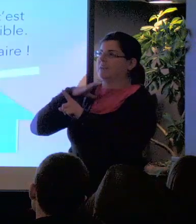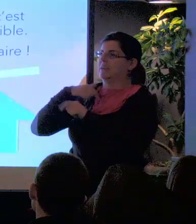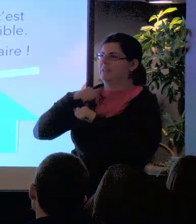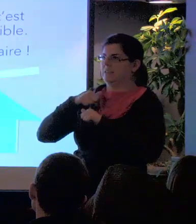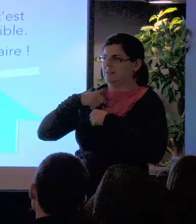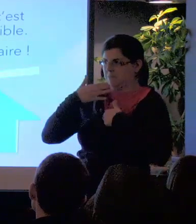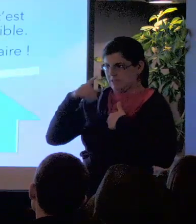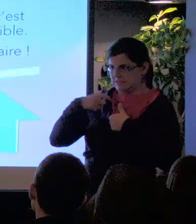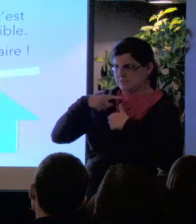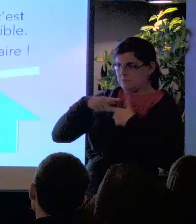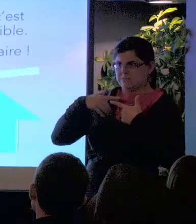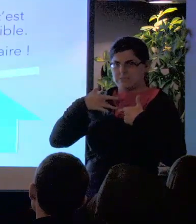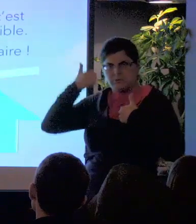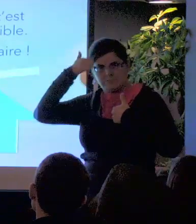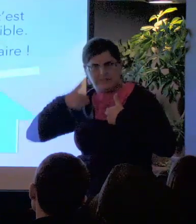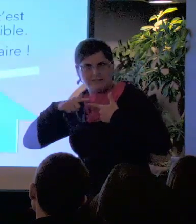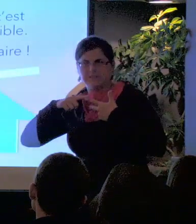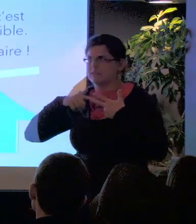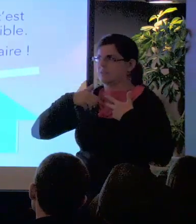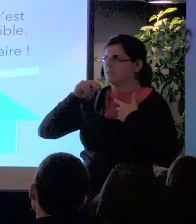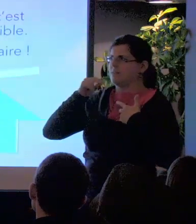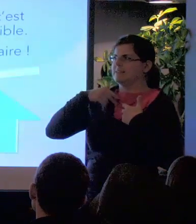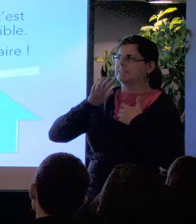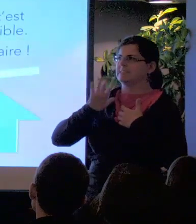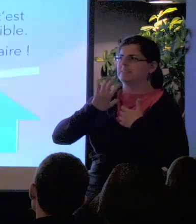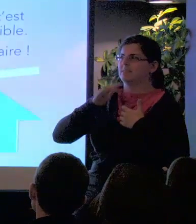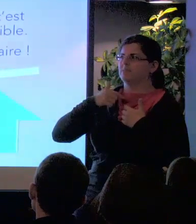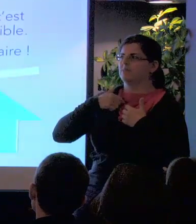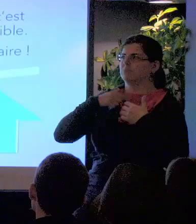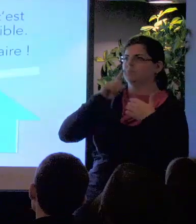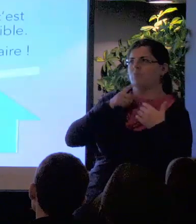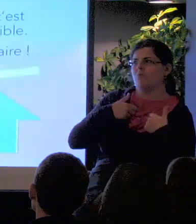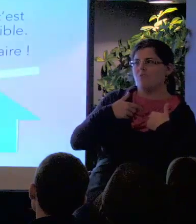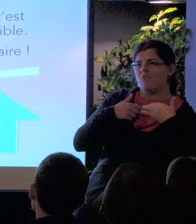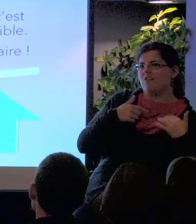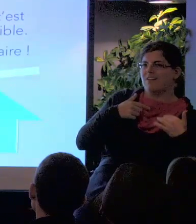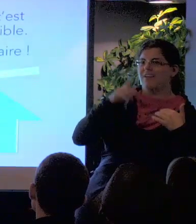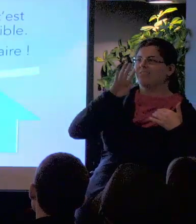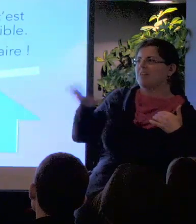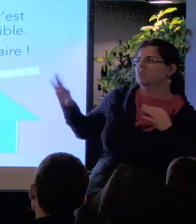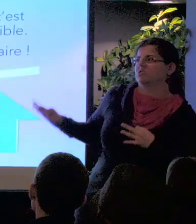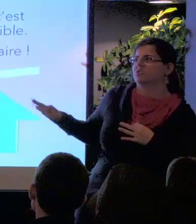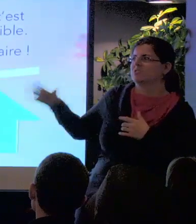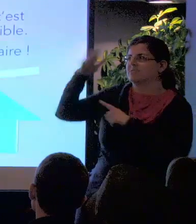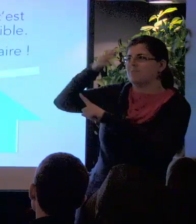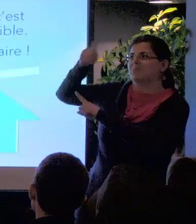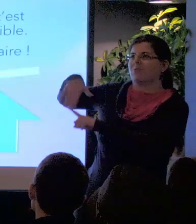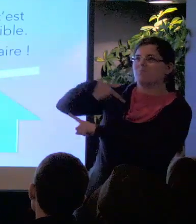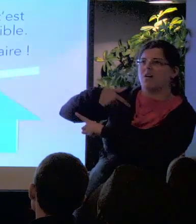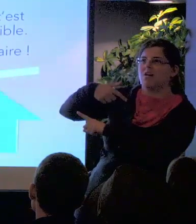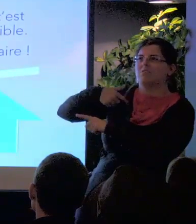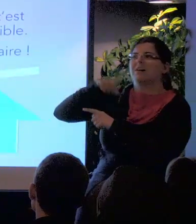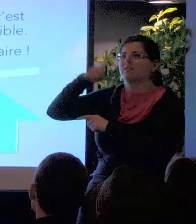écoute qu'est-ce qu'on dit, attends un peu plus tard ». Alors des fois, je me posais moi-même la question à savoir « est-ce que ça serait bien que je pose une question pendant le cours ou non ?» Ou « ah